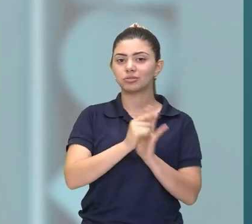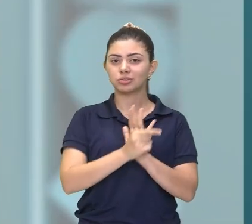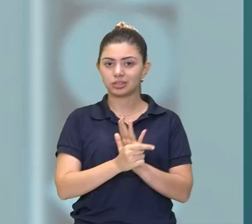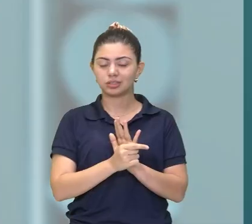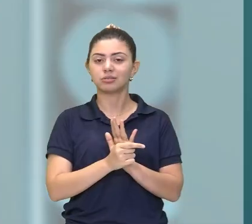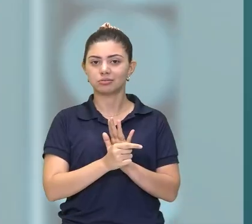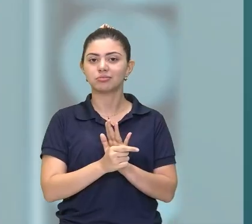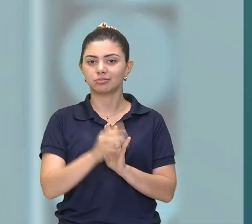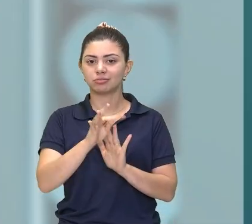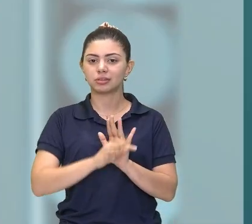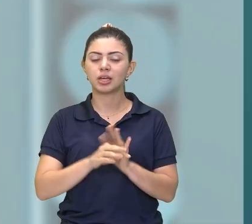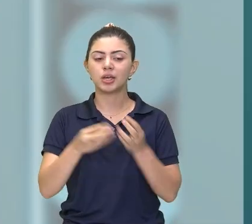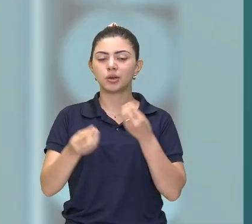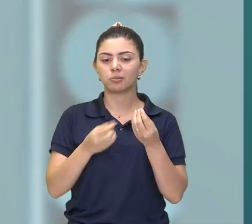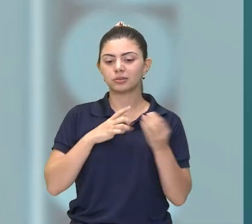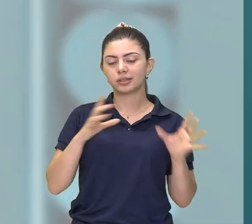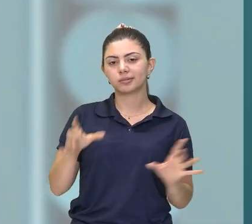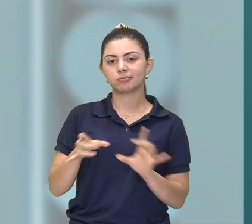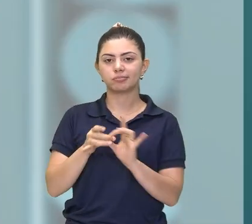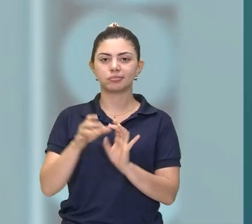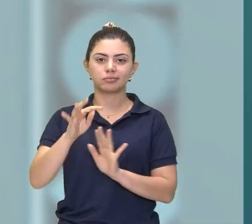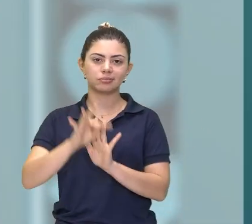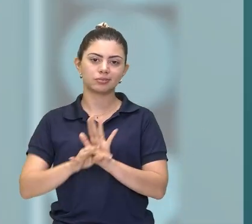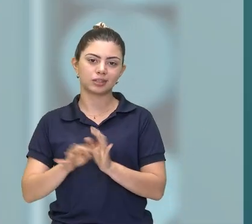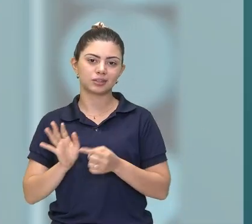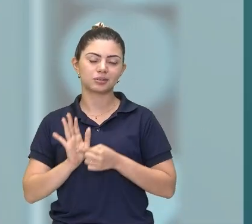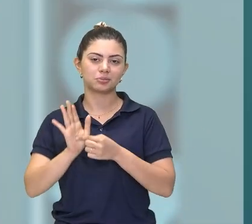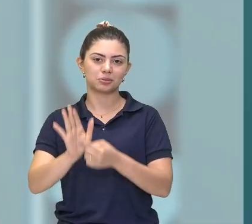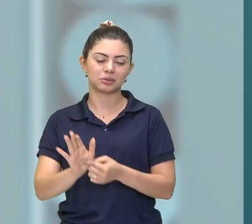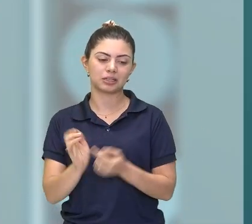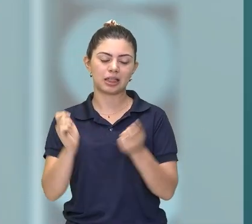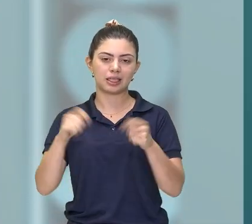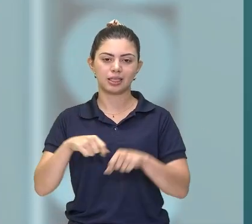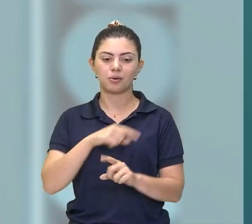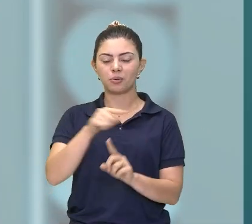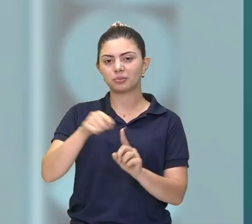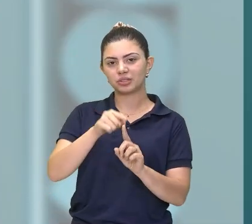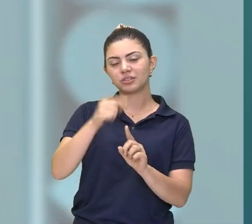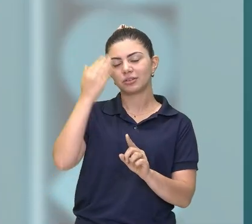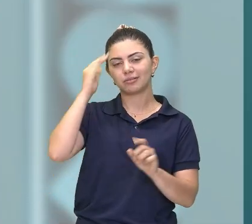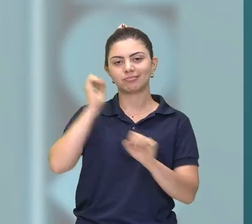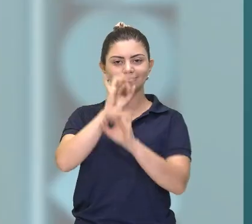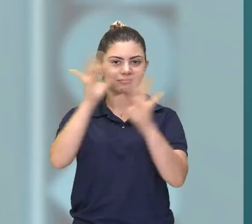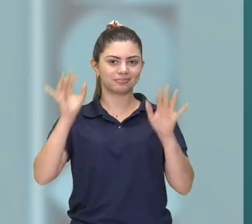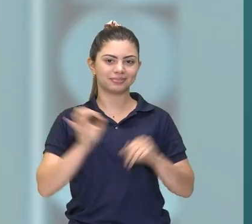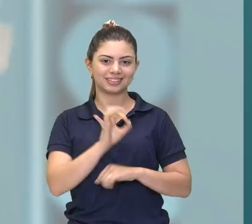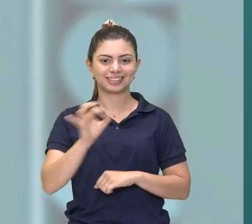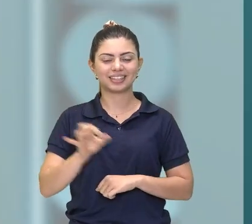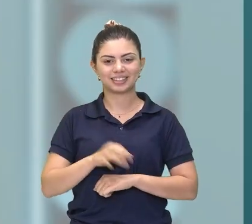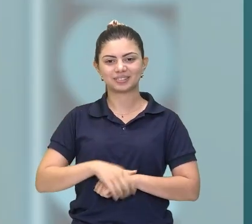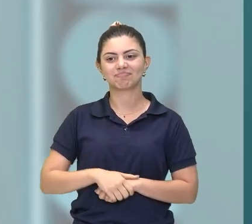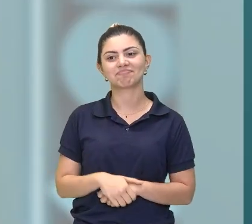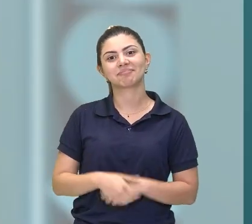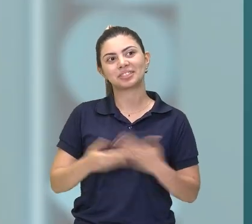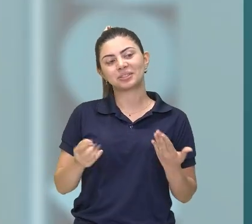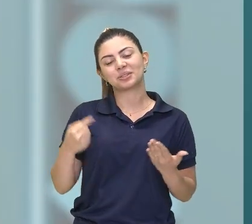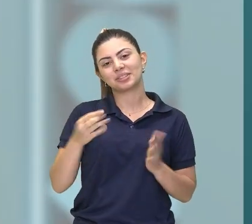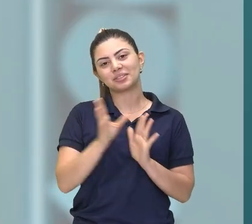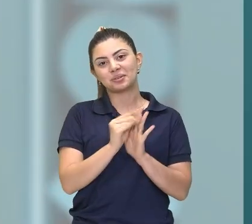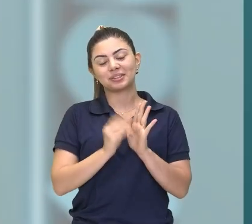como ele caminha junto com o texto expositivo para que a ideia fique melhor ilustrada. Eu sei que foi muita